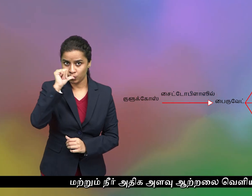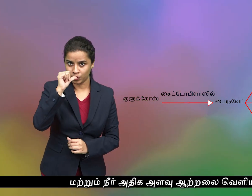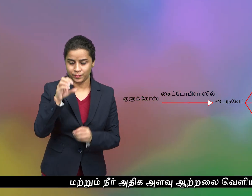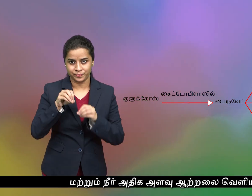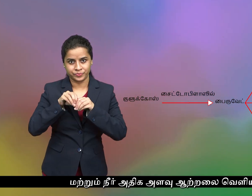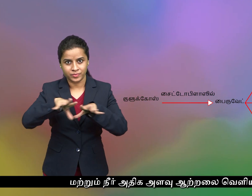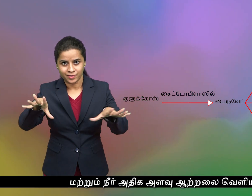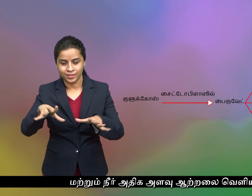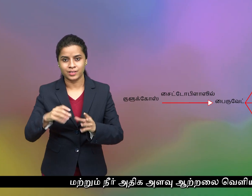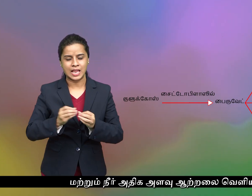ஆற்றலை வெளியிடுகிறது.